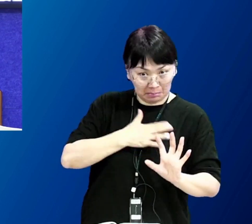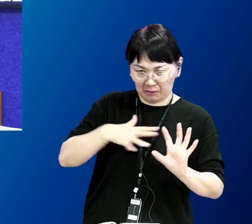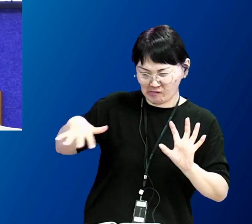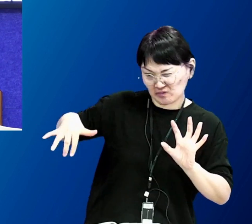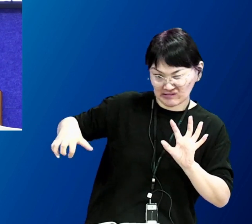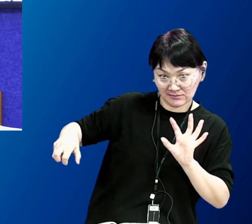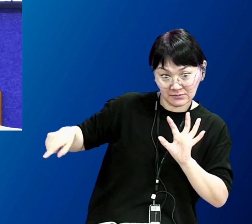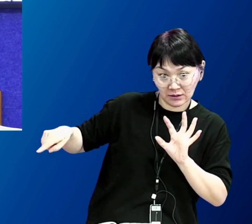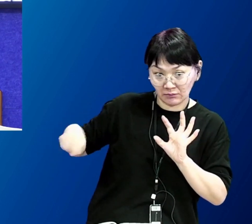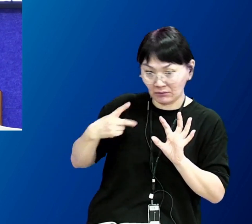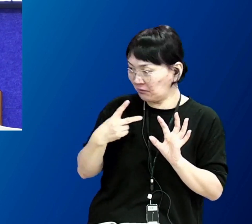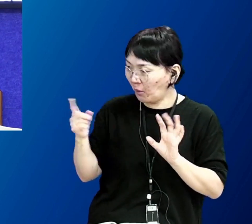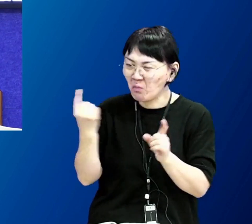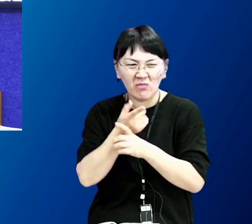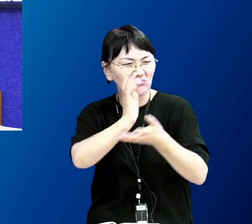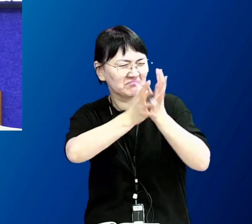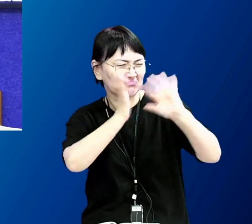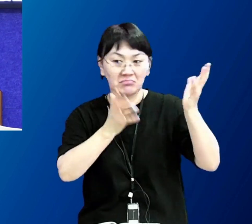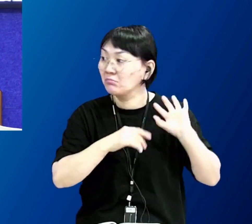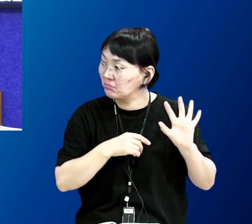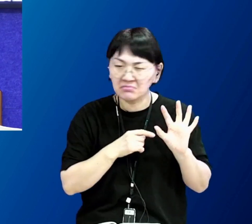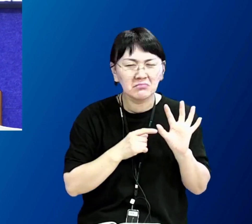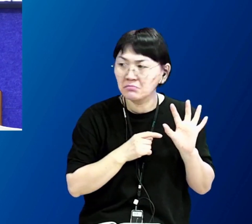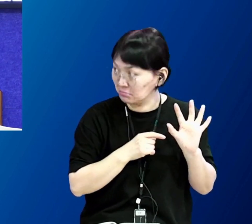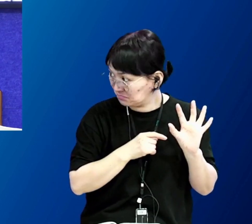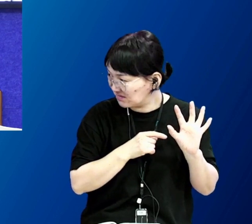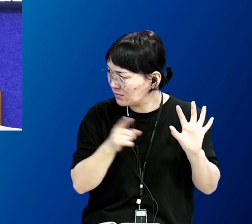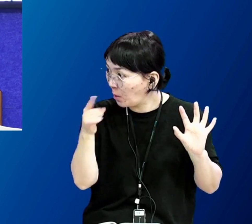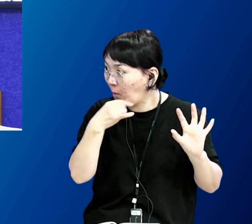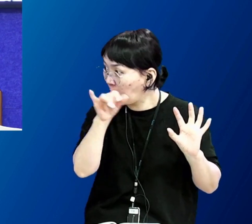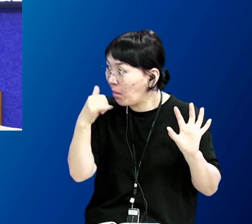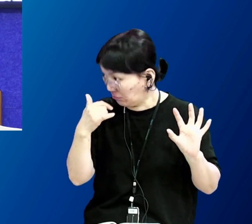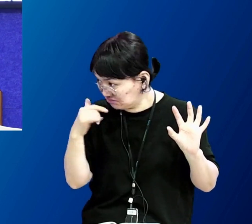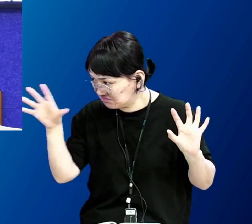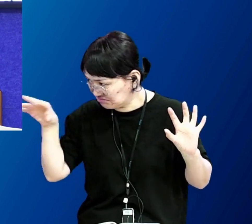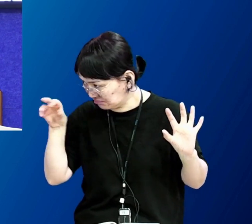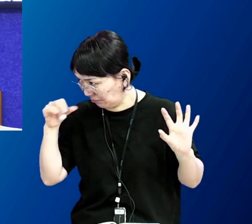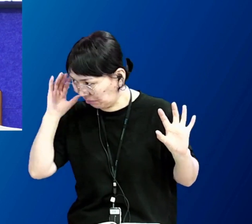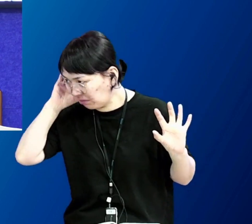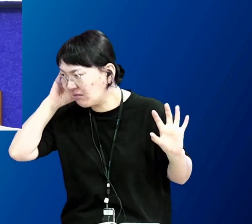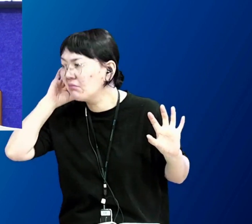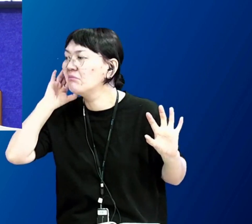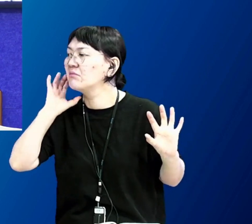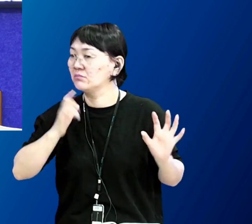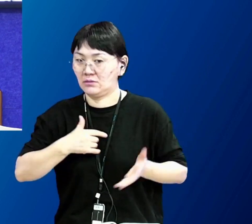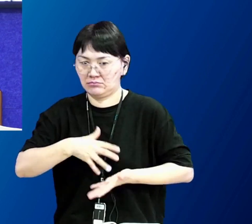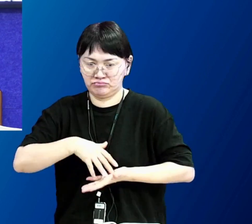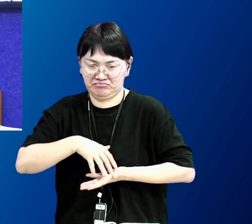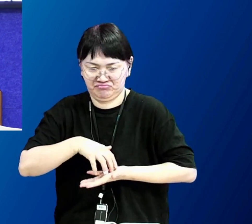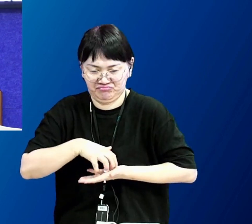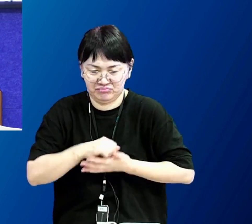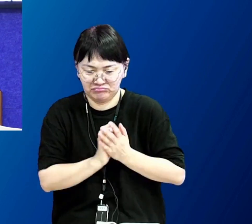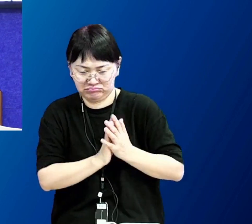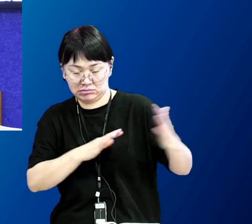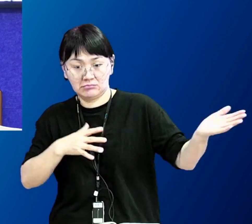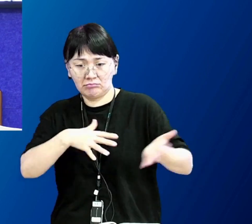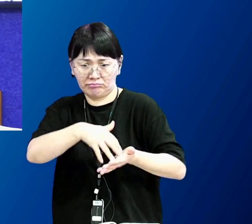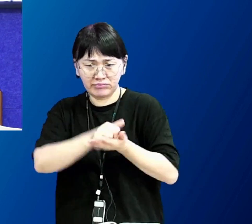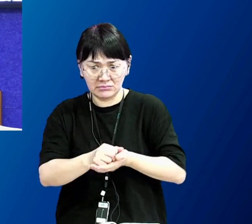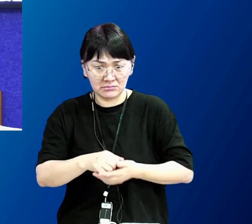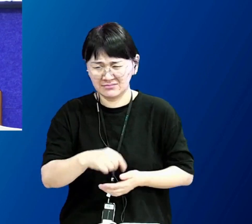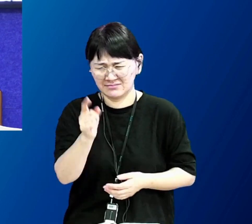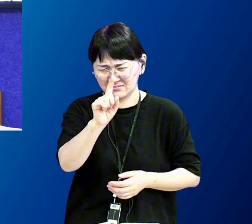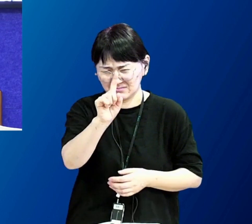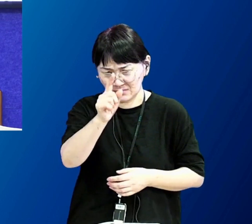хүмүүсийн тэр буруу яриаг сонсож эхлүүл яах вэ? Энэ итгэл нь пагуугаар сүрч эхэлдэг.